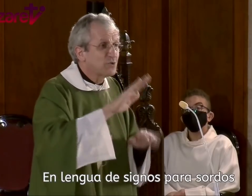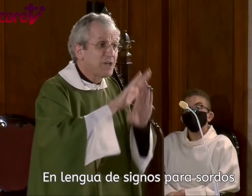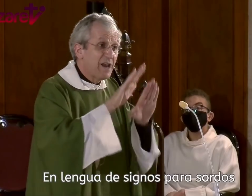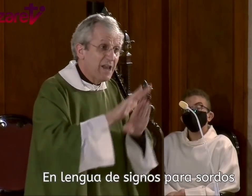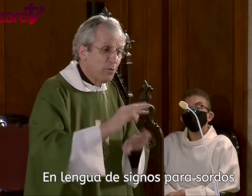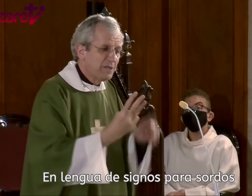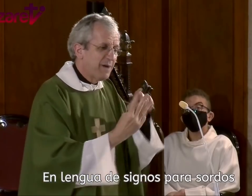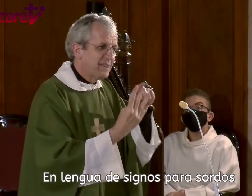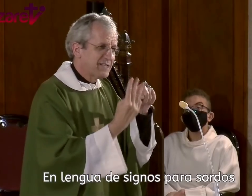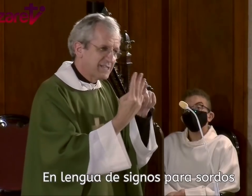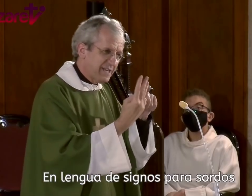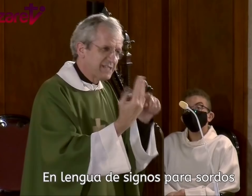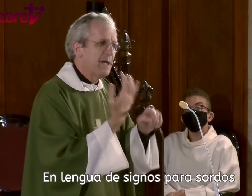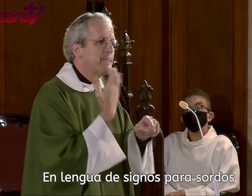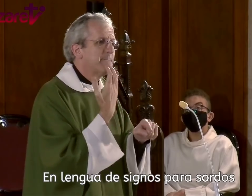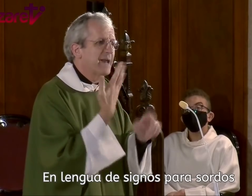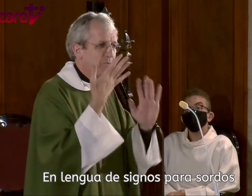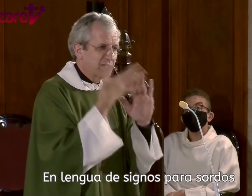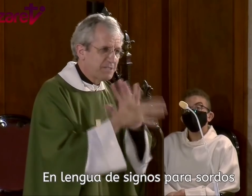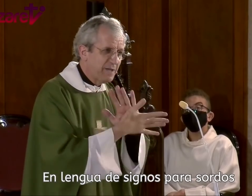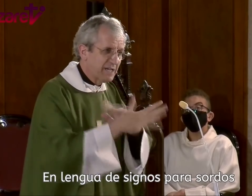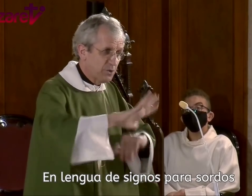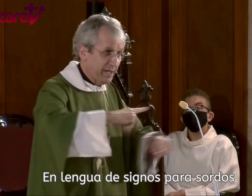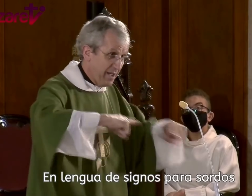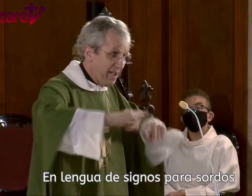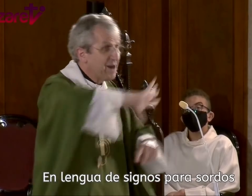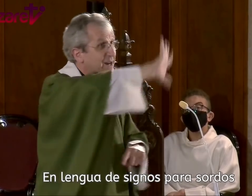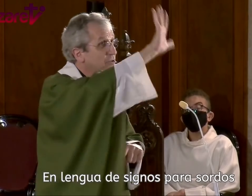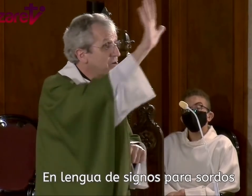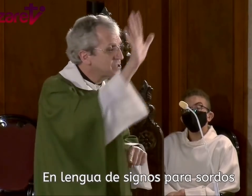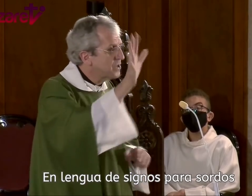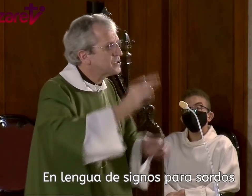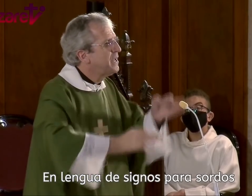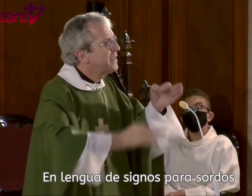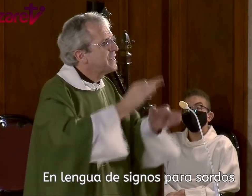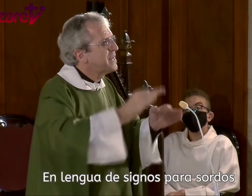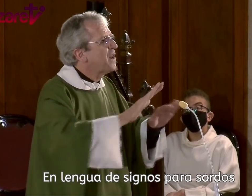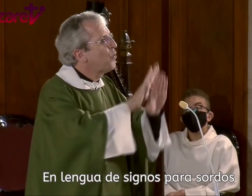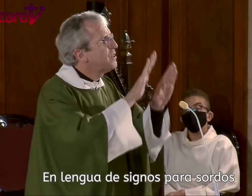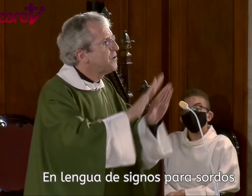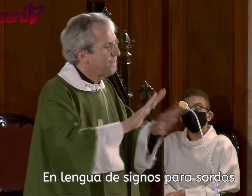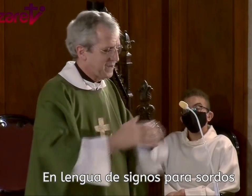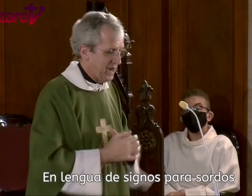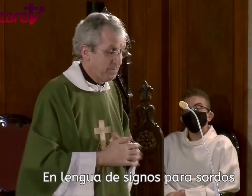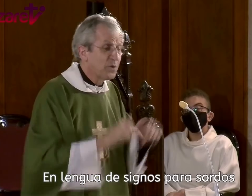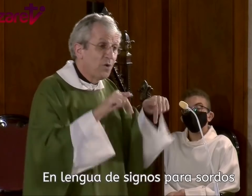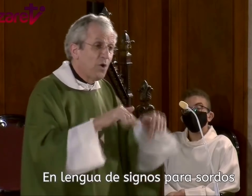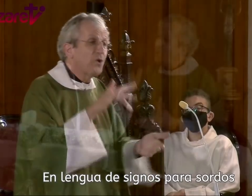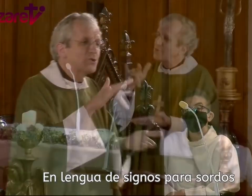la última De esas tres parábolas Que explica sobre El reino de los cielos Que será el juicio final Hoy nos